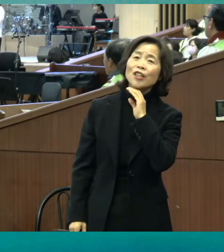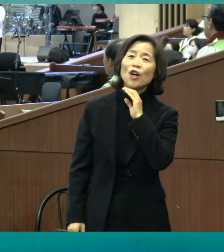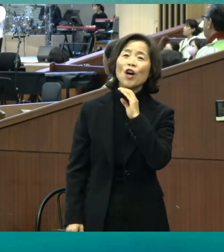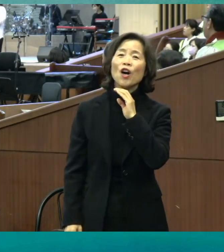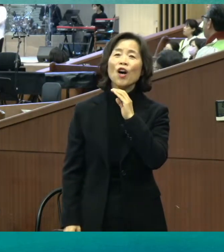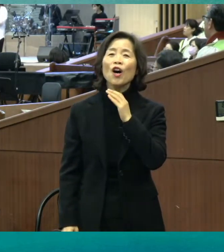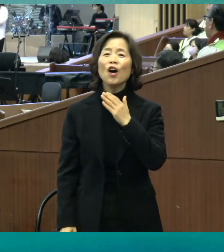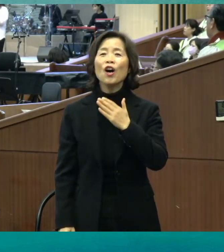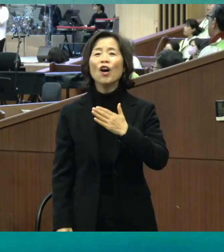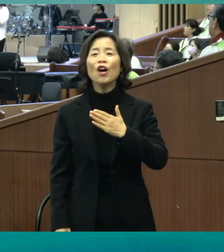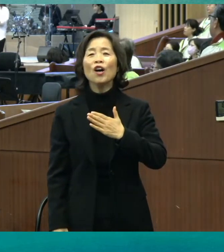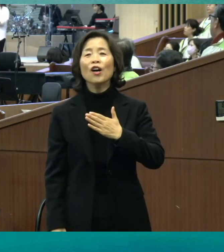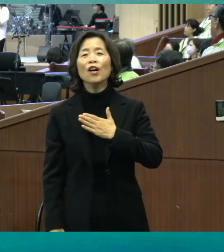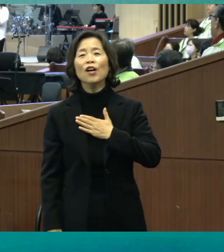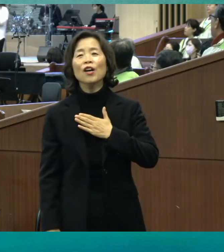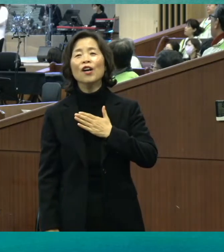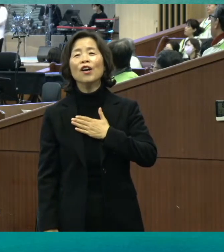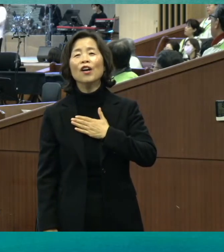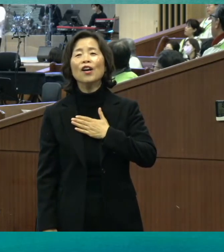기다려